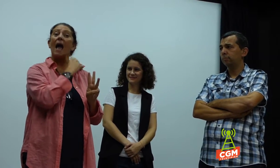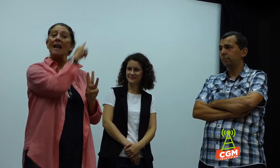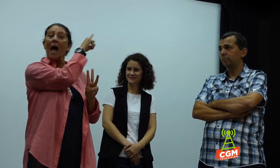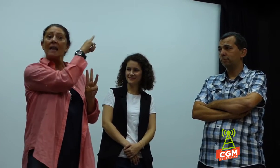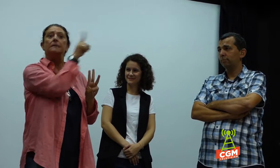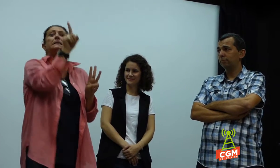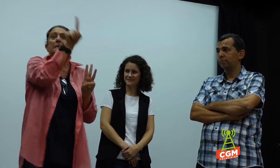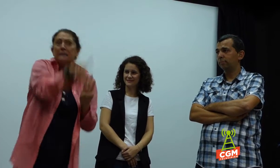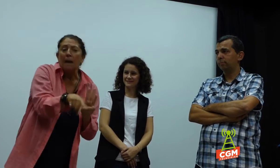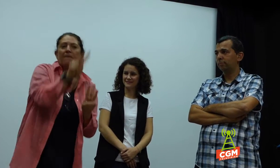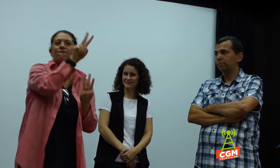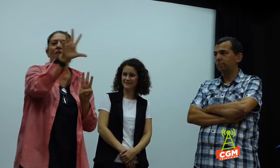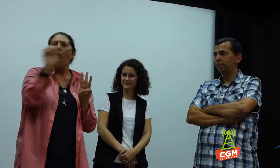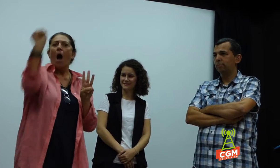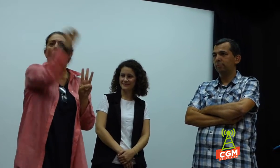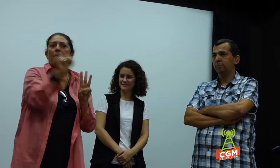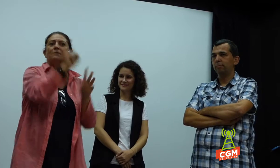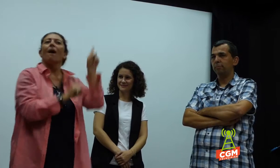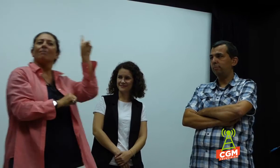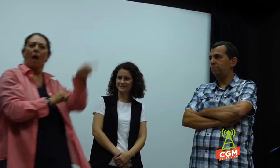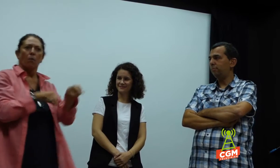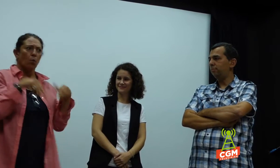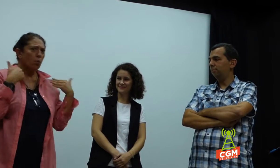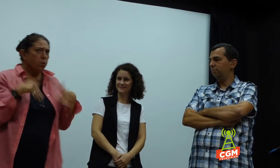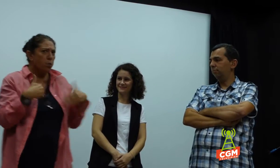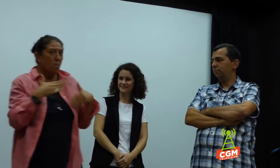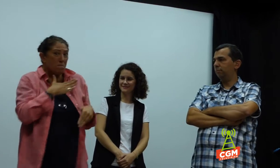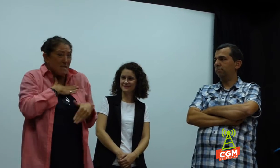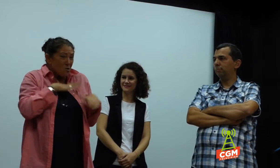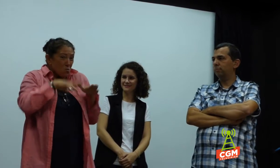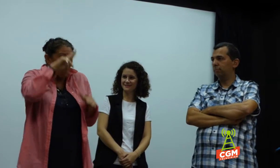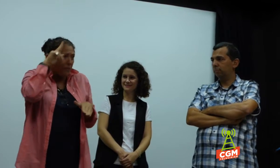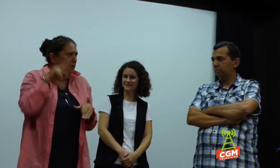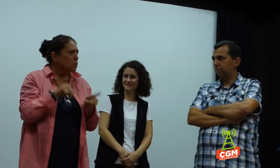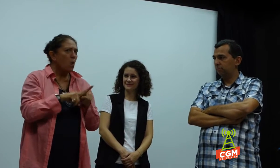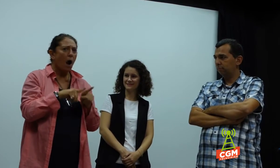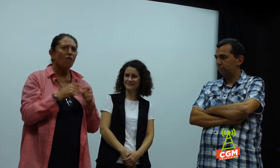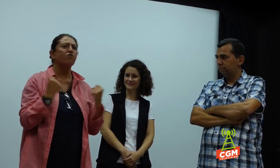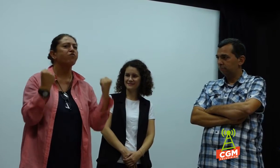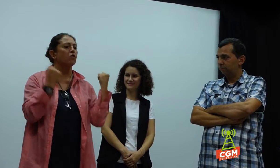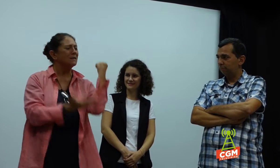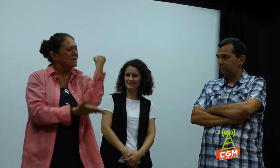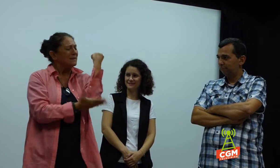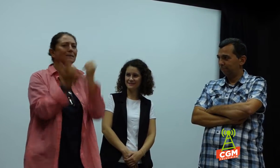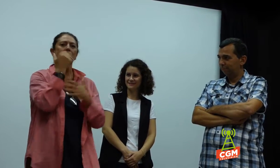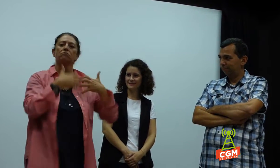de Alcalá. Son las tres asociaciones que están celebrando este año su 25 aniversario. Y para mí, dentro de la Comunidad de